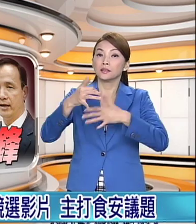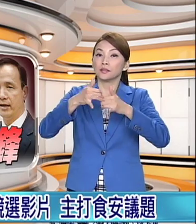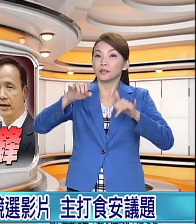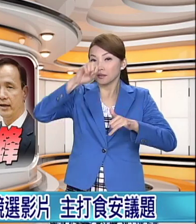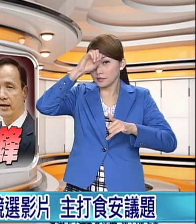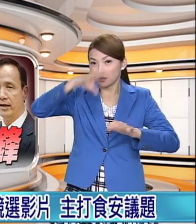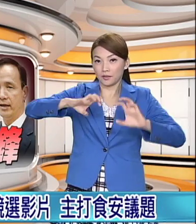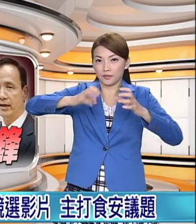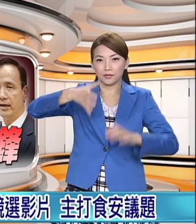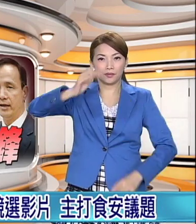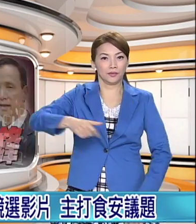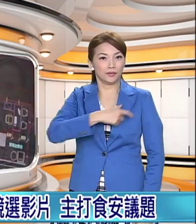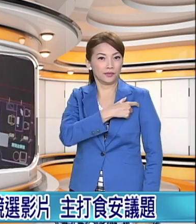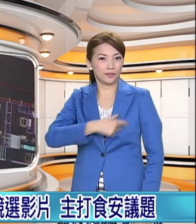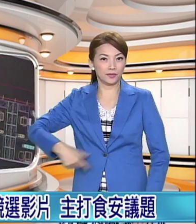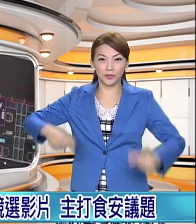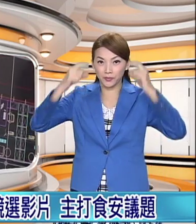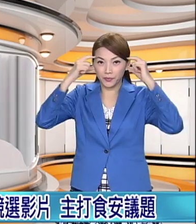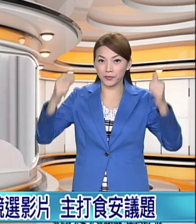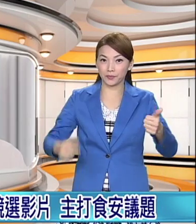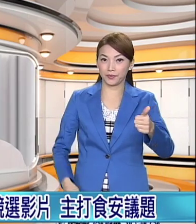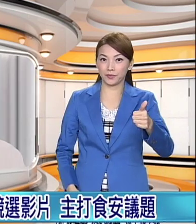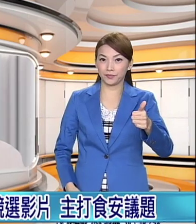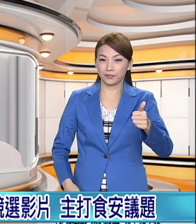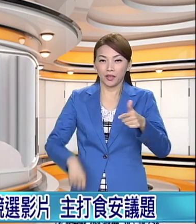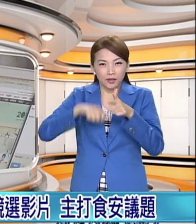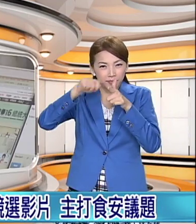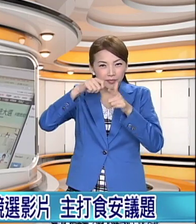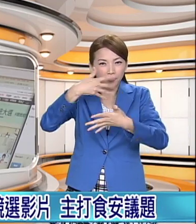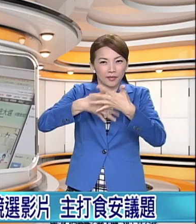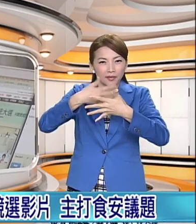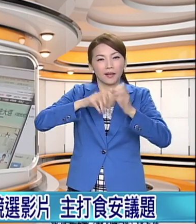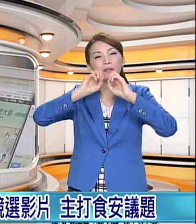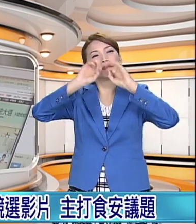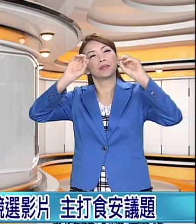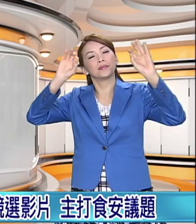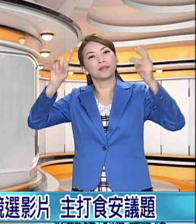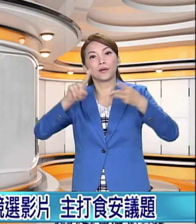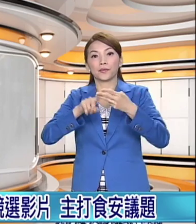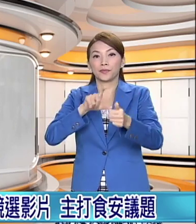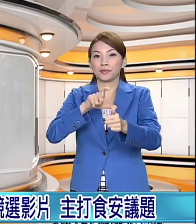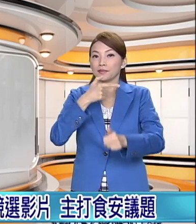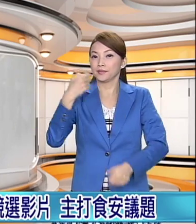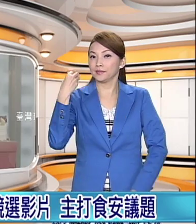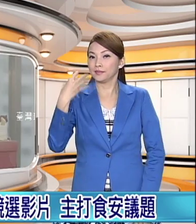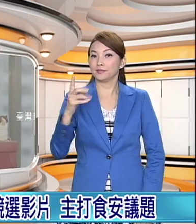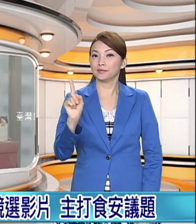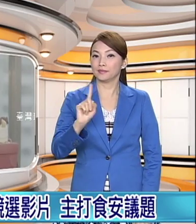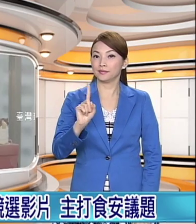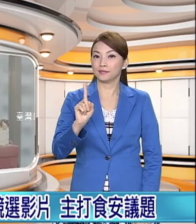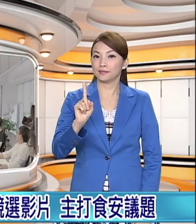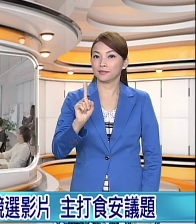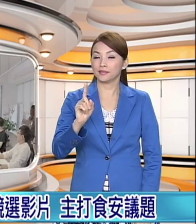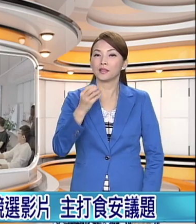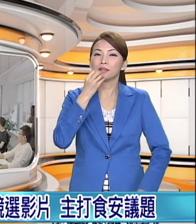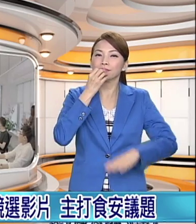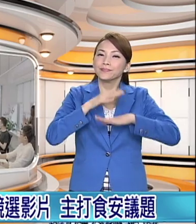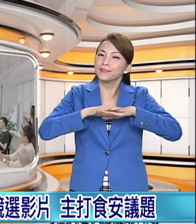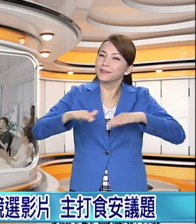亲民党总统候选人宋楚瑜则是推出了最新的竞选影片，主打食安议